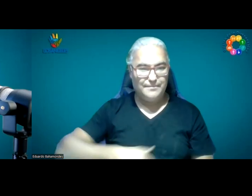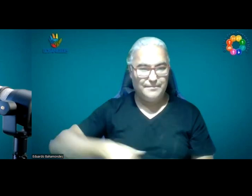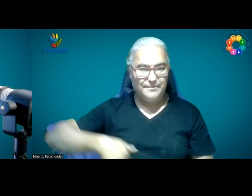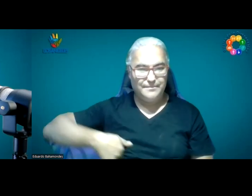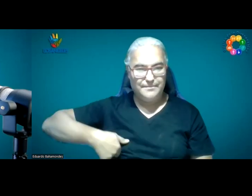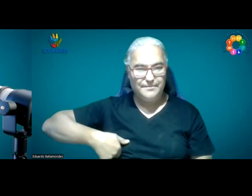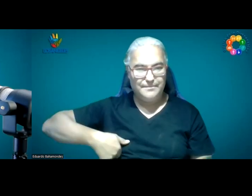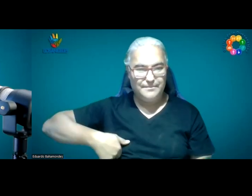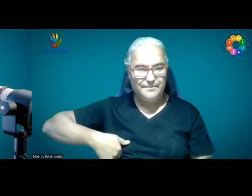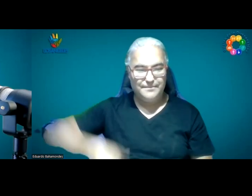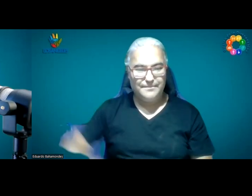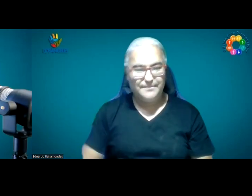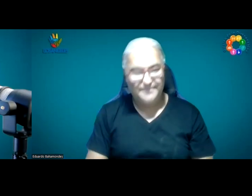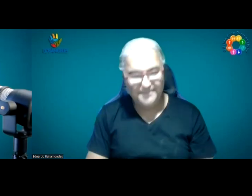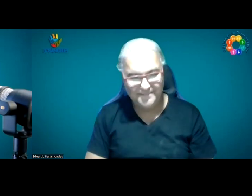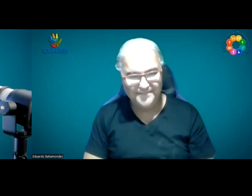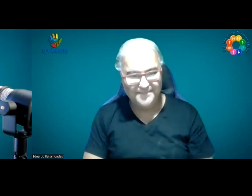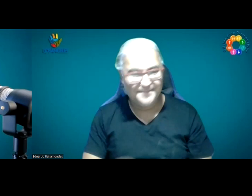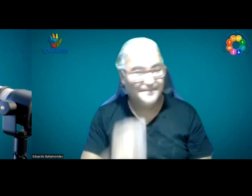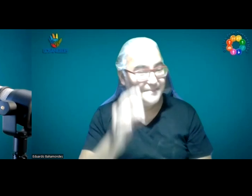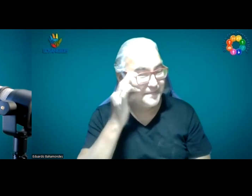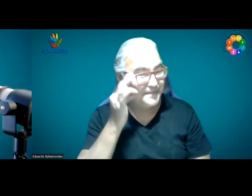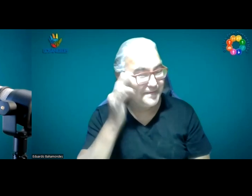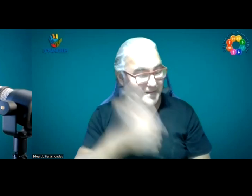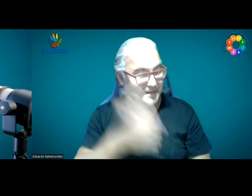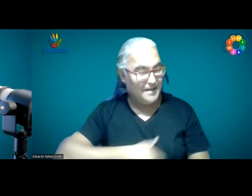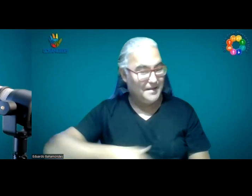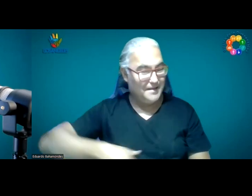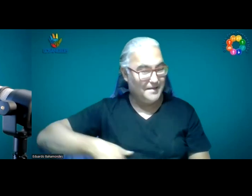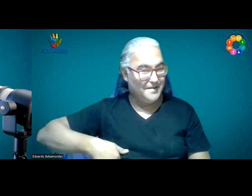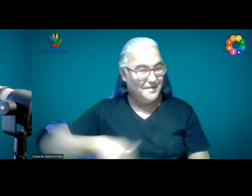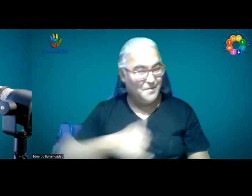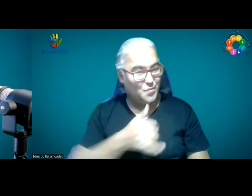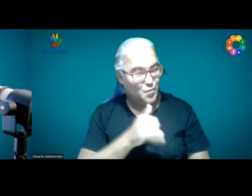Ya. Y aquí incluso me dijo la marca de la cerveza.